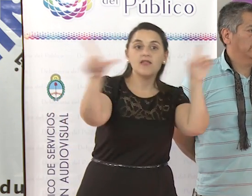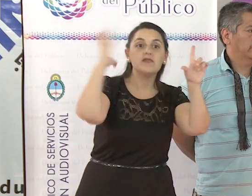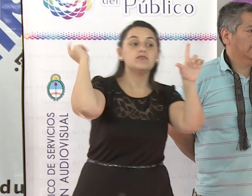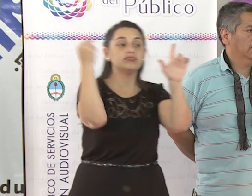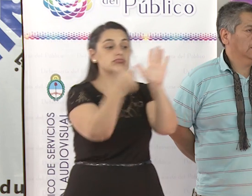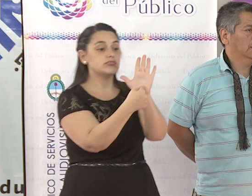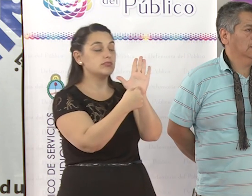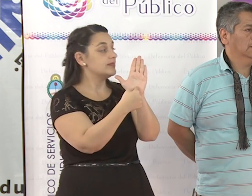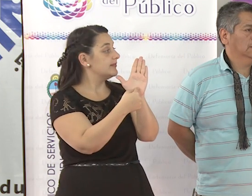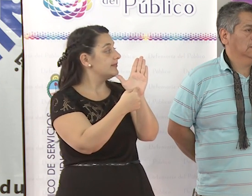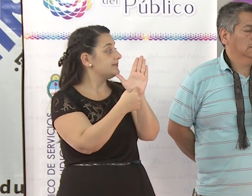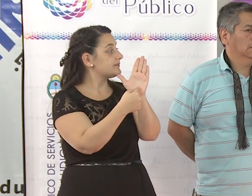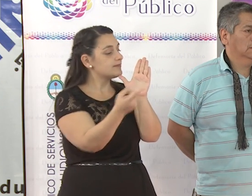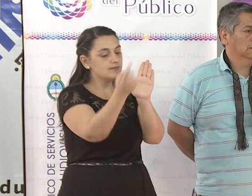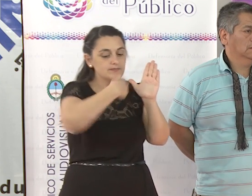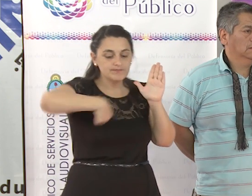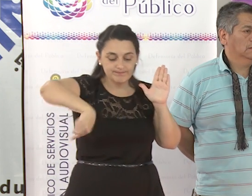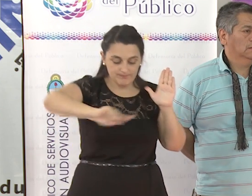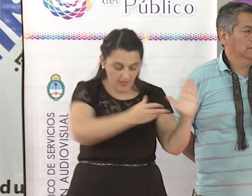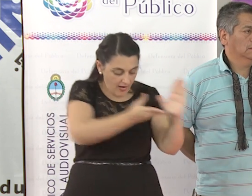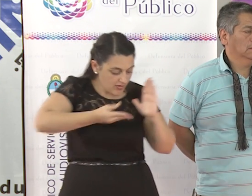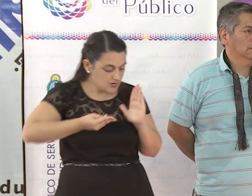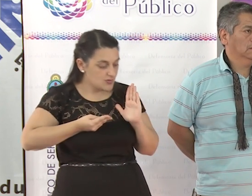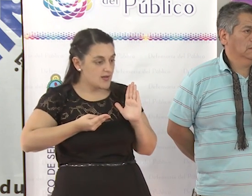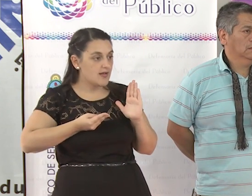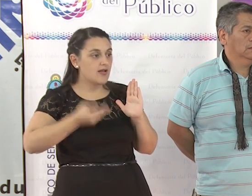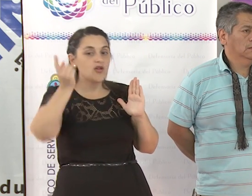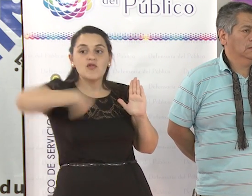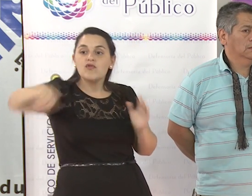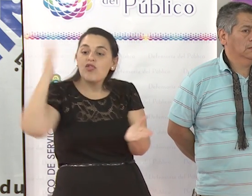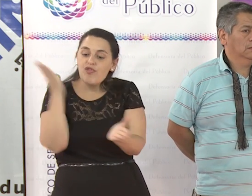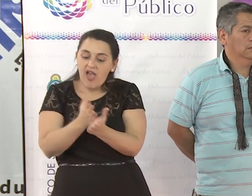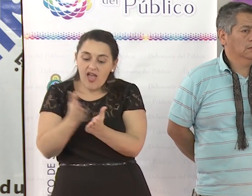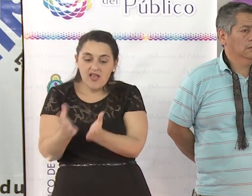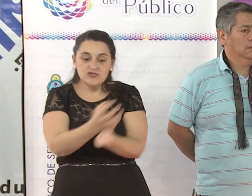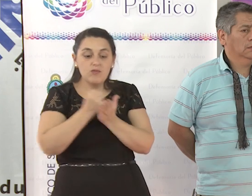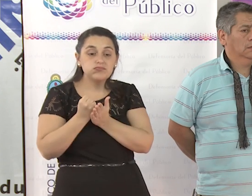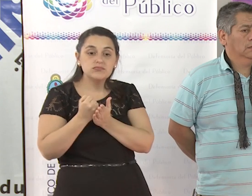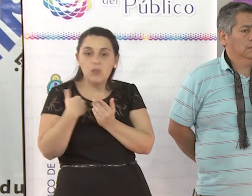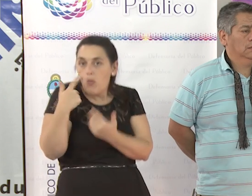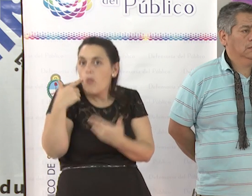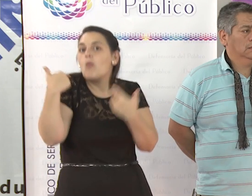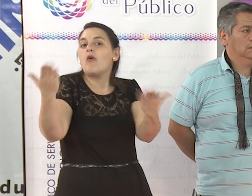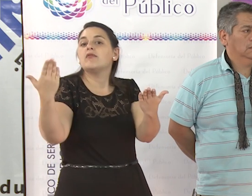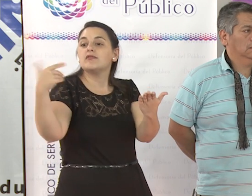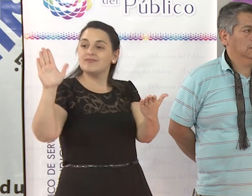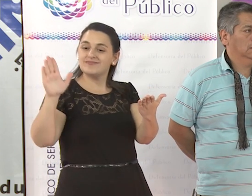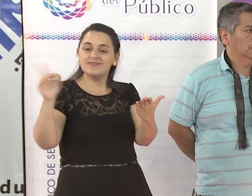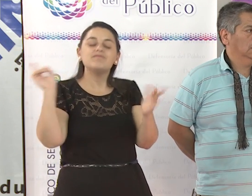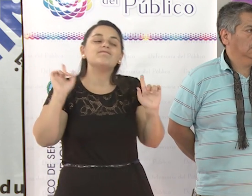26.522 nos permitió tener derechos hacerlos visibles pero sin embargo todavía